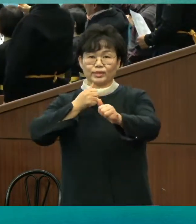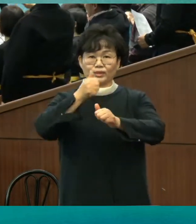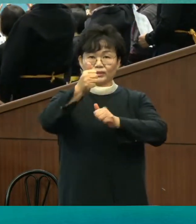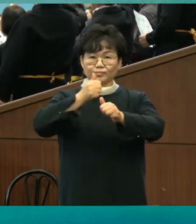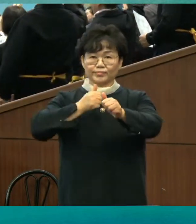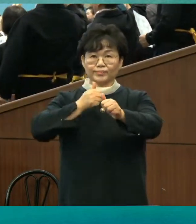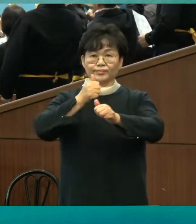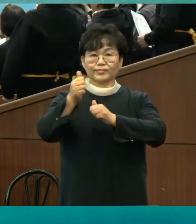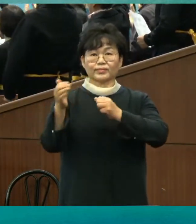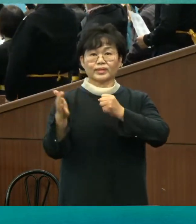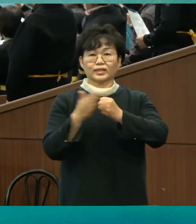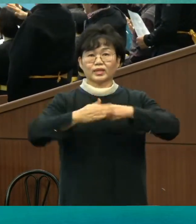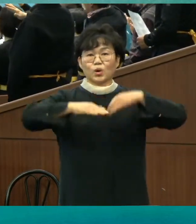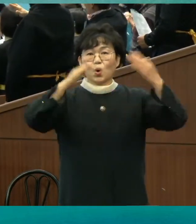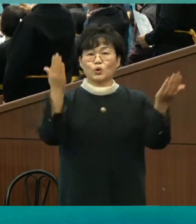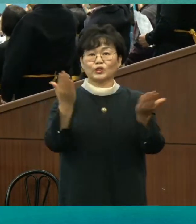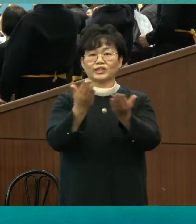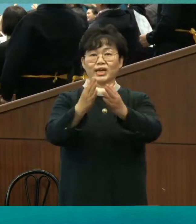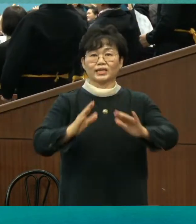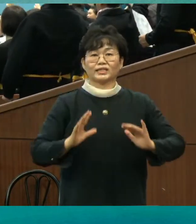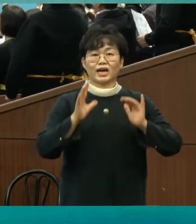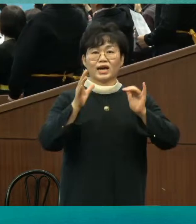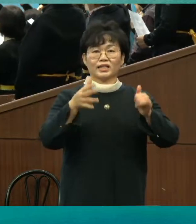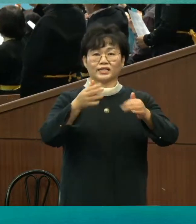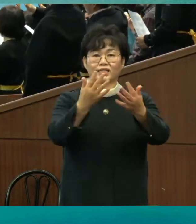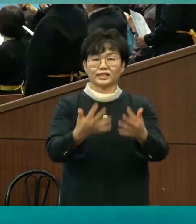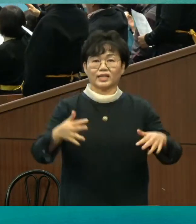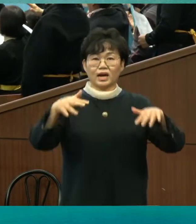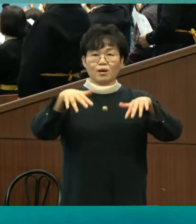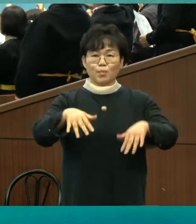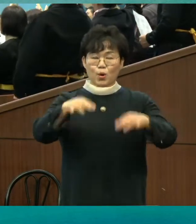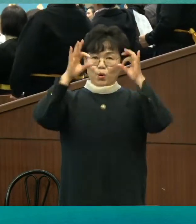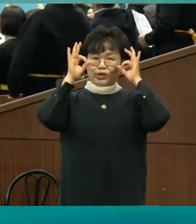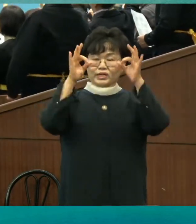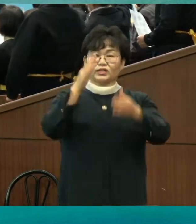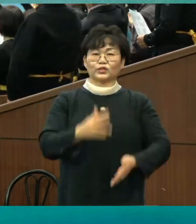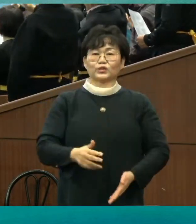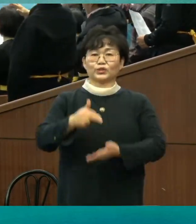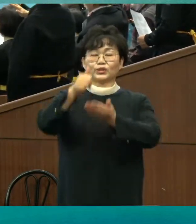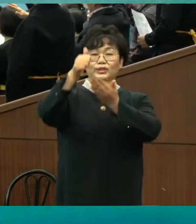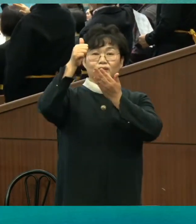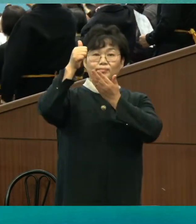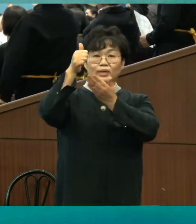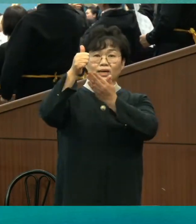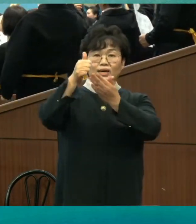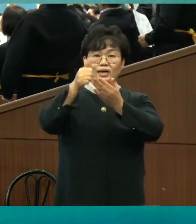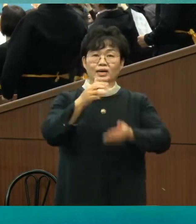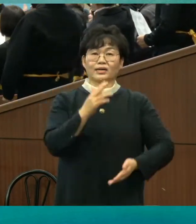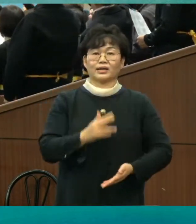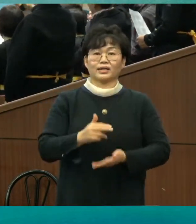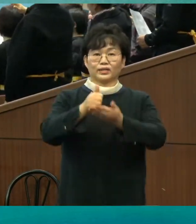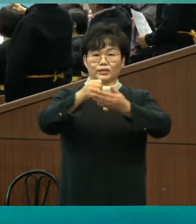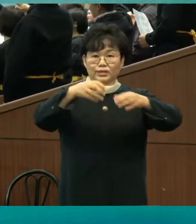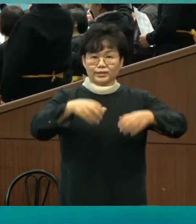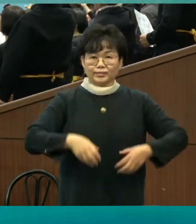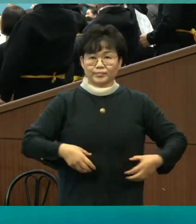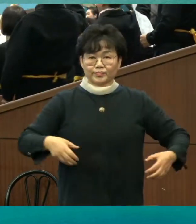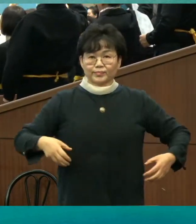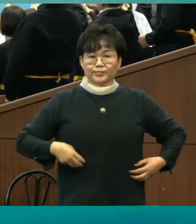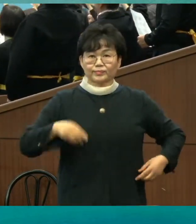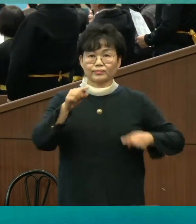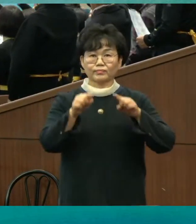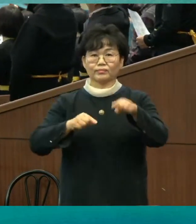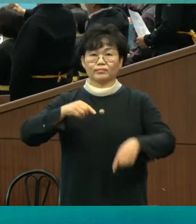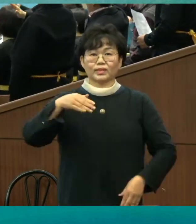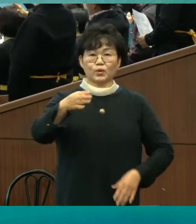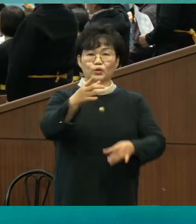말씀으로 문지르니 온 세상 일어나고 이 주님과 담대히